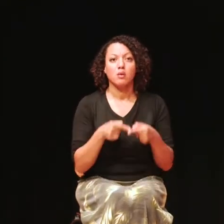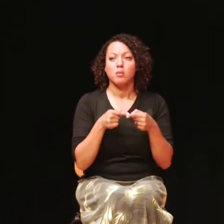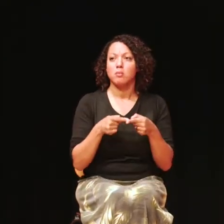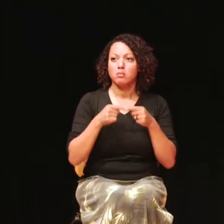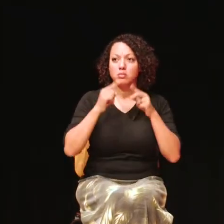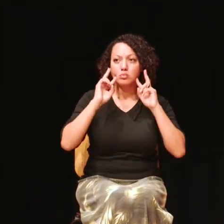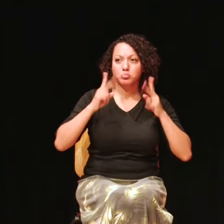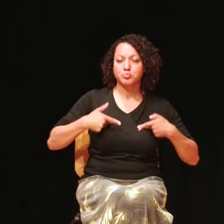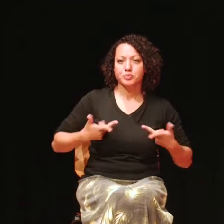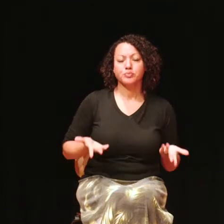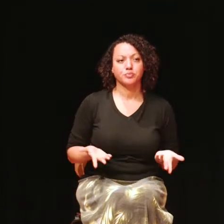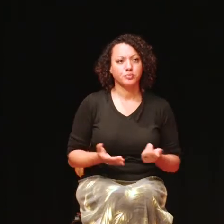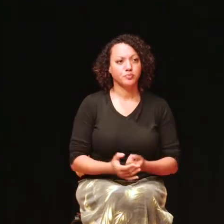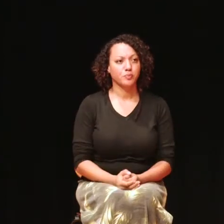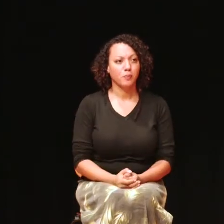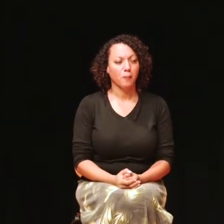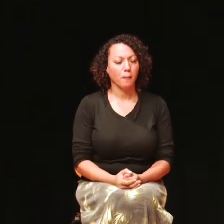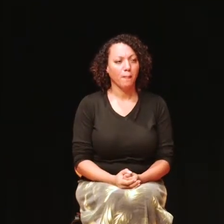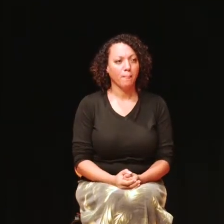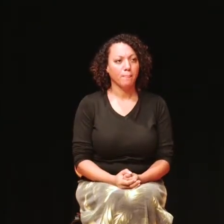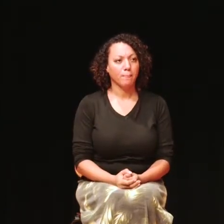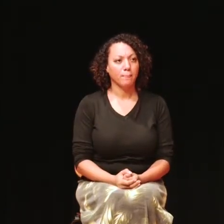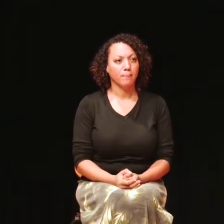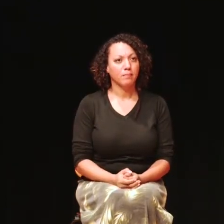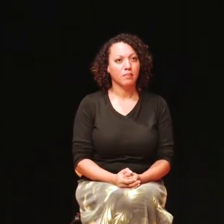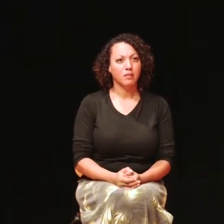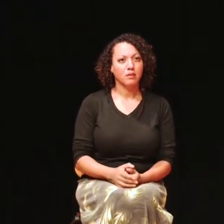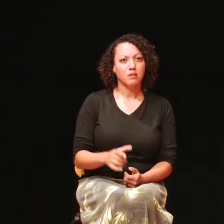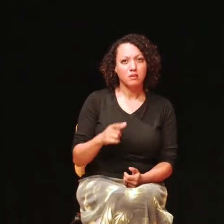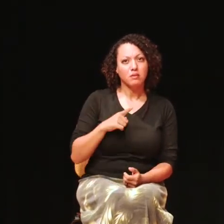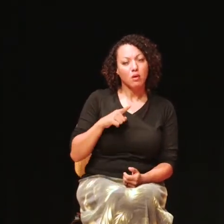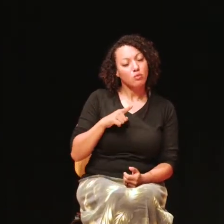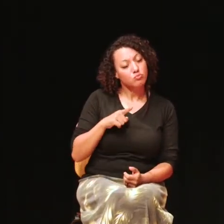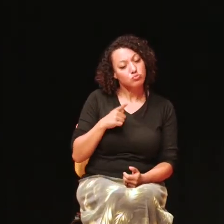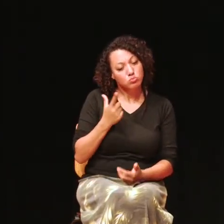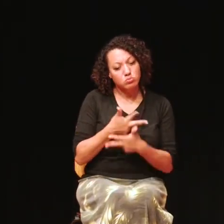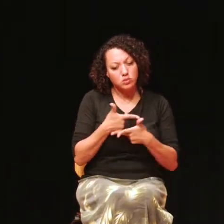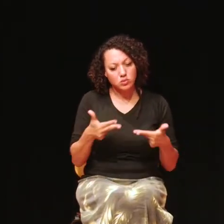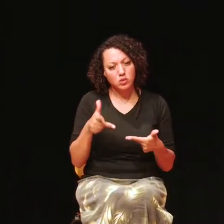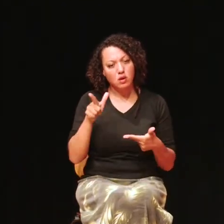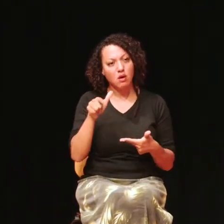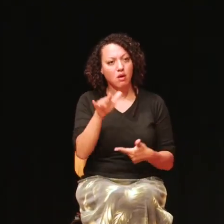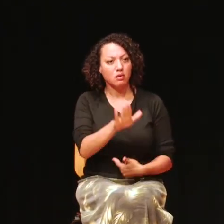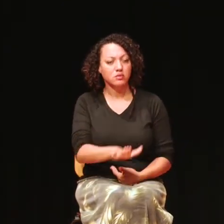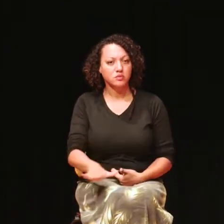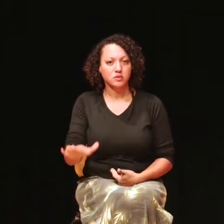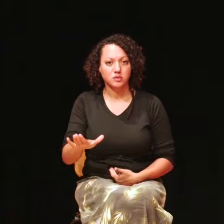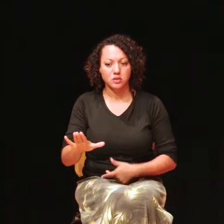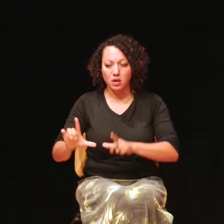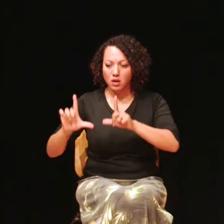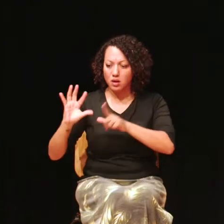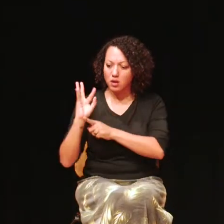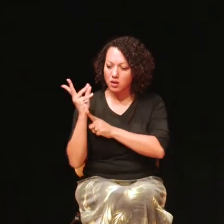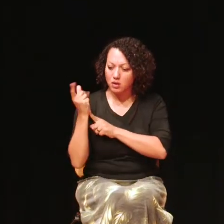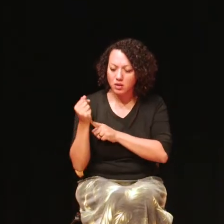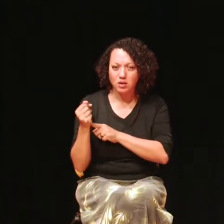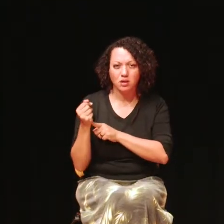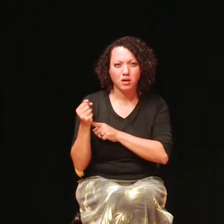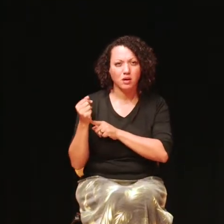ser humano, não é? Então, isso é uma dessas coisas, é a infância. Através das obras de arte, essas obras de